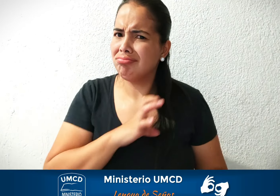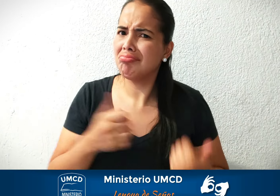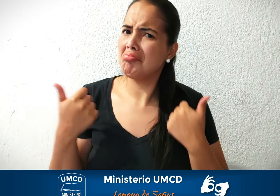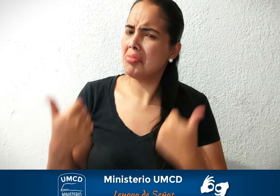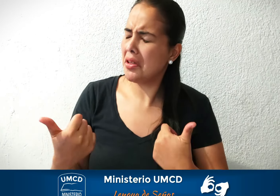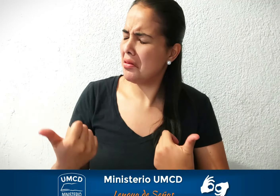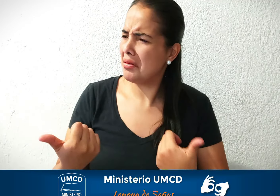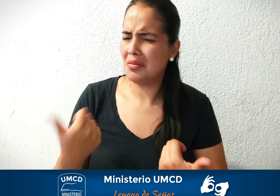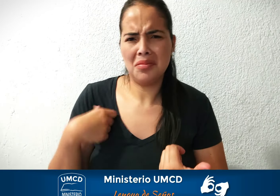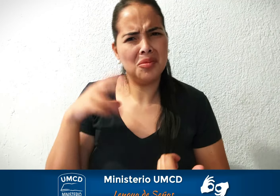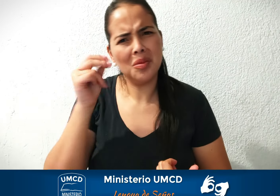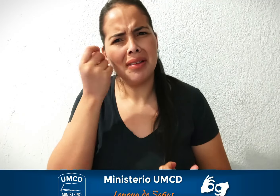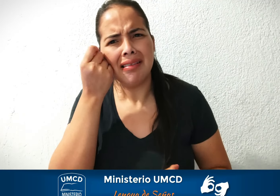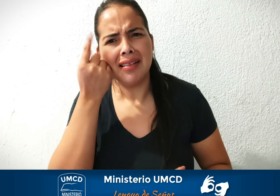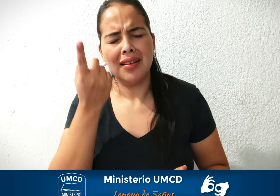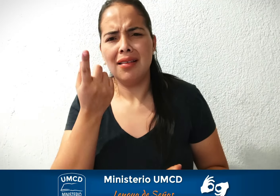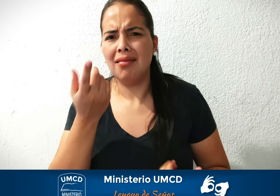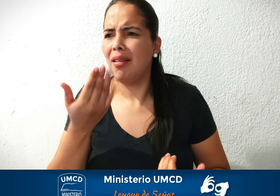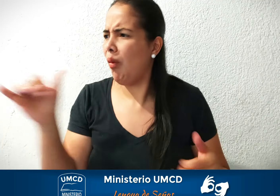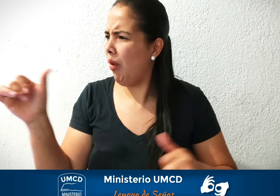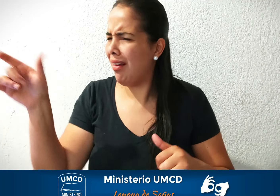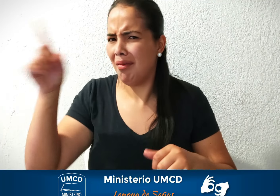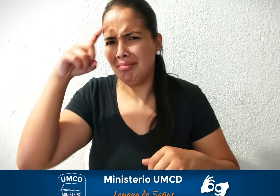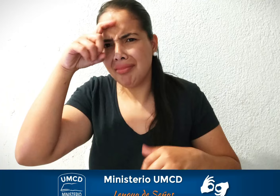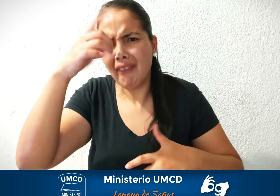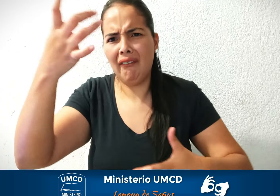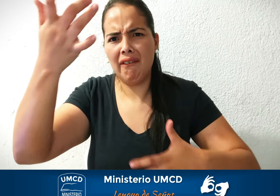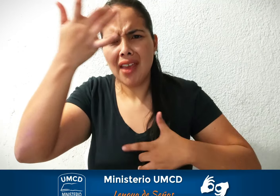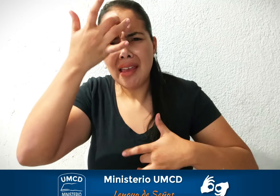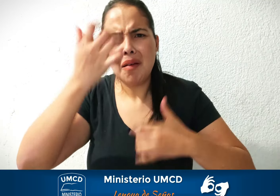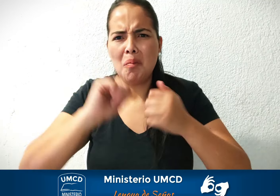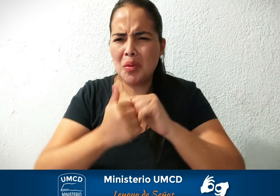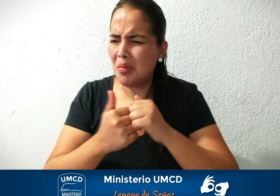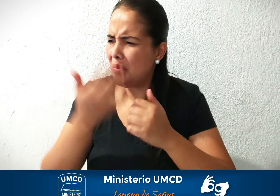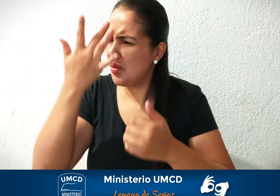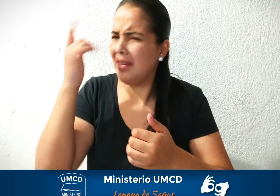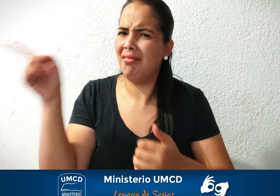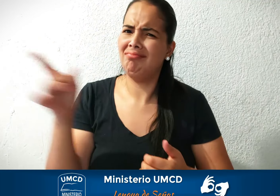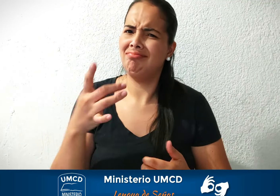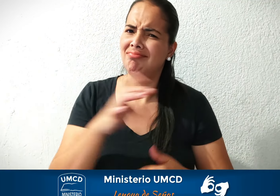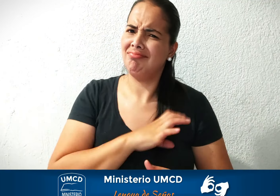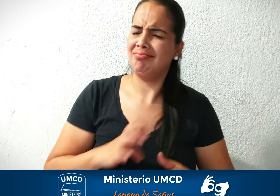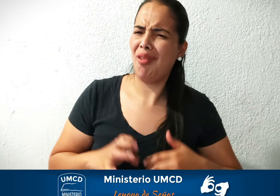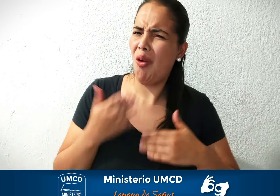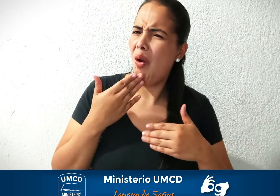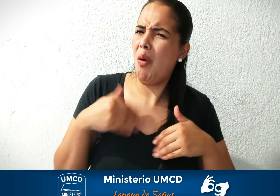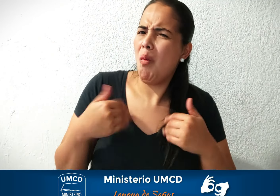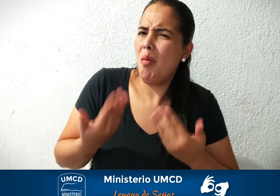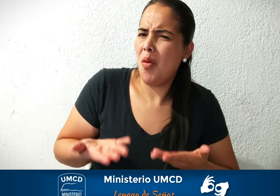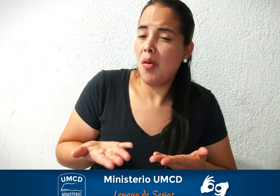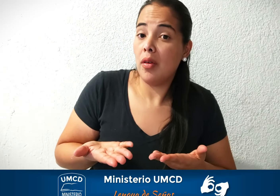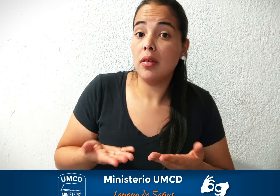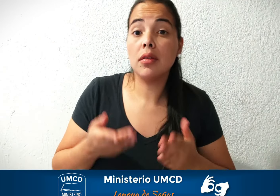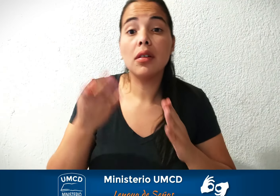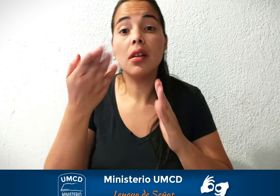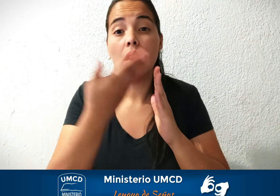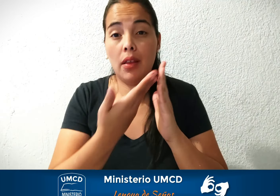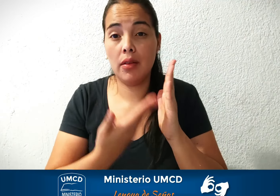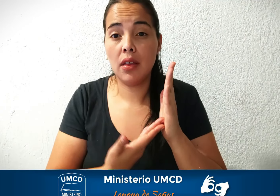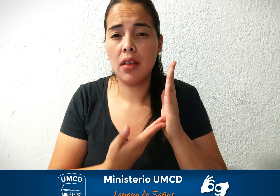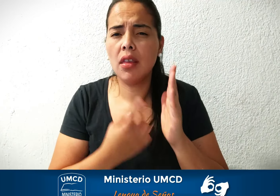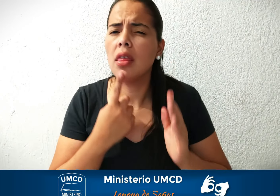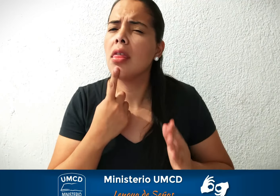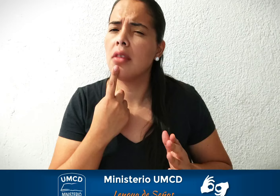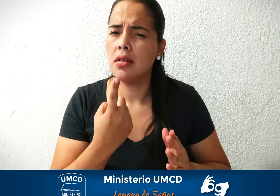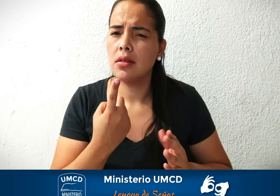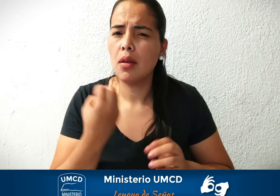dedicado al Señor, pero aún así está pasando por momentos de dificultad, de dolor y de enfermedad? Pues la palabra de